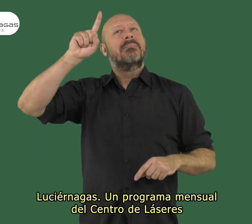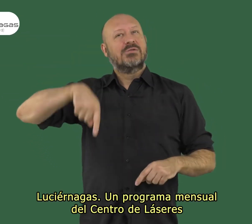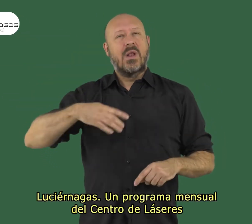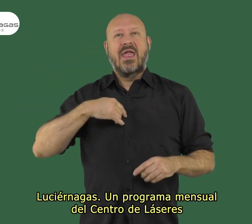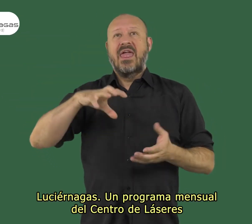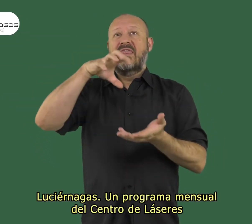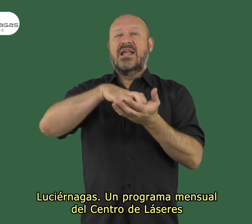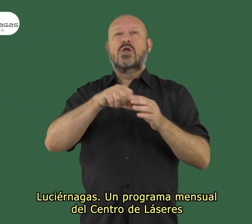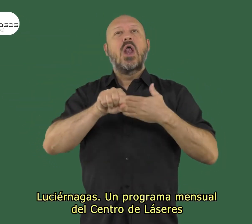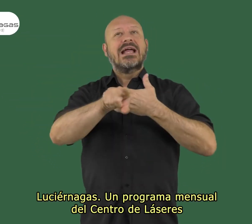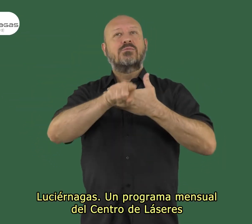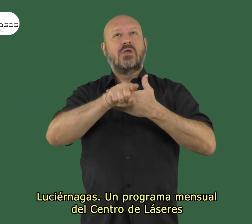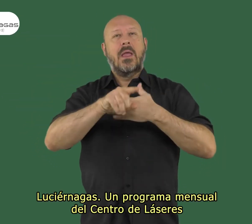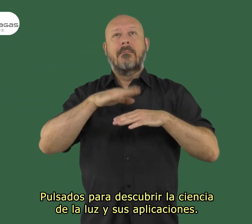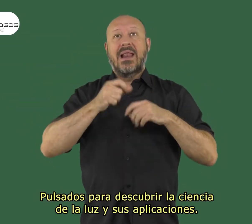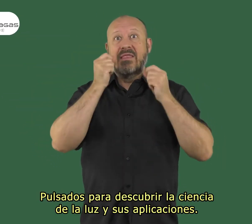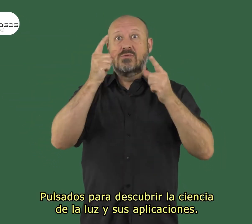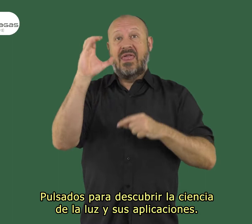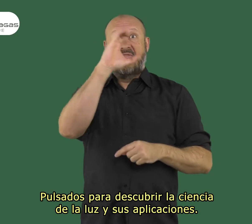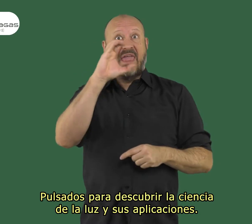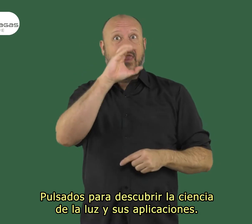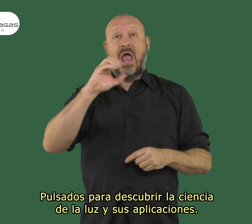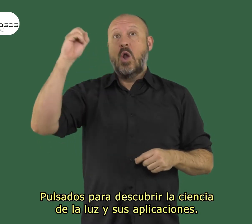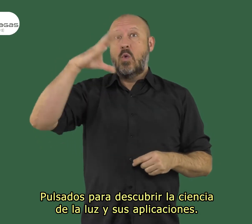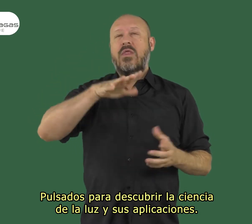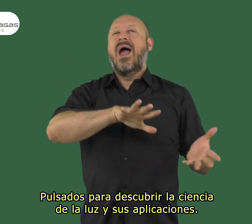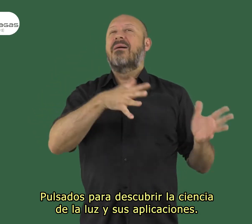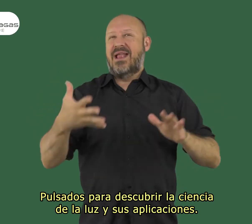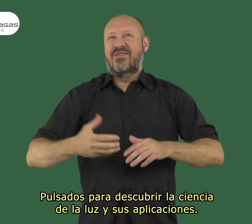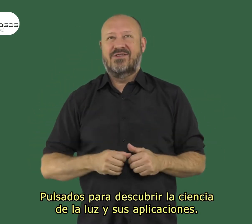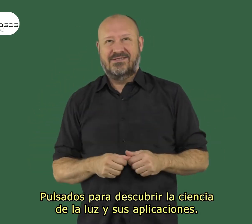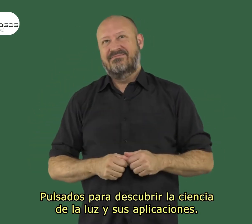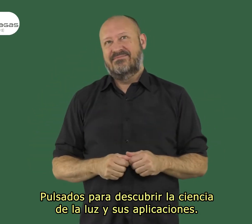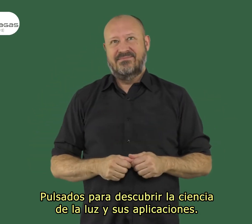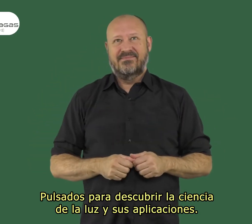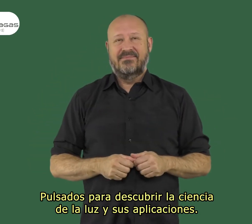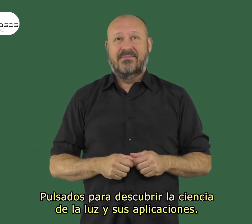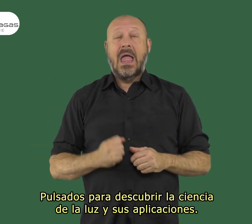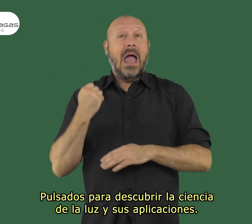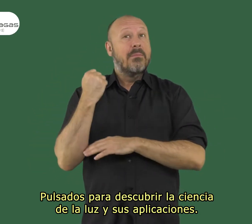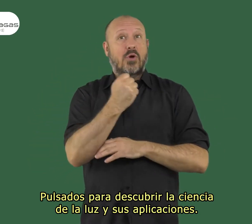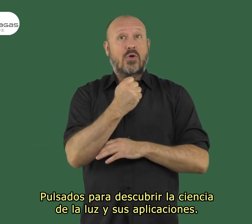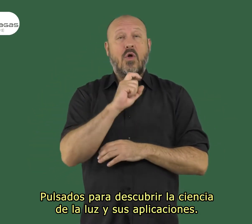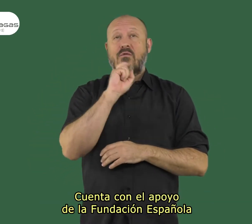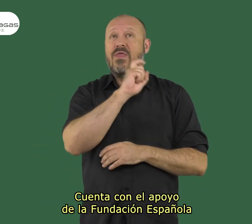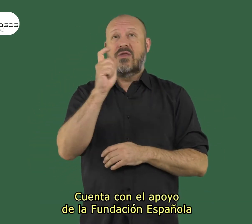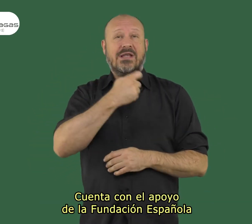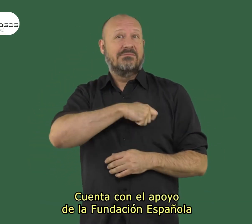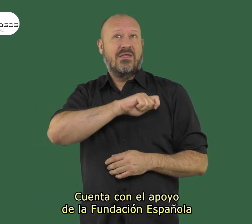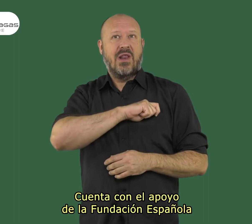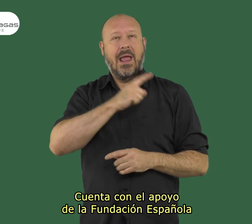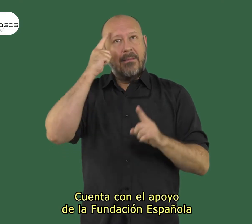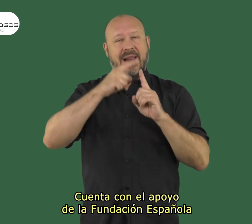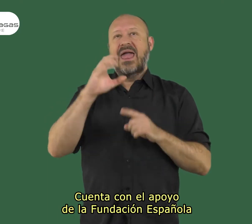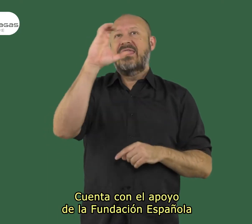Luciérnagas, un programa mensual del Centro de Láseres Pulsados para descubrir la ciencia de la luz y sus aplicaciones. Cuenta con el apoyo